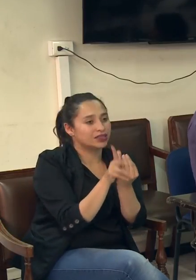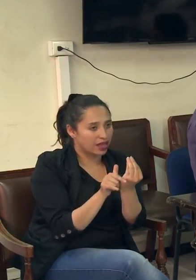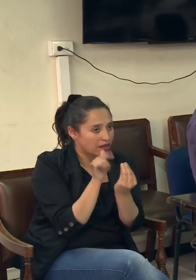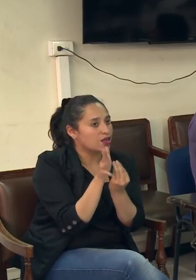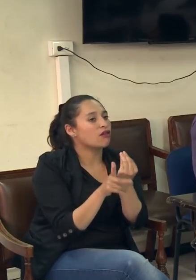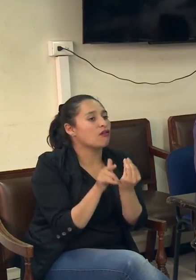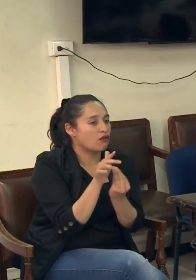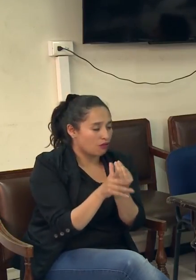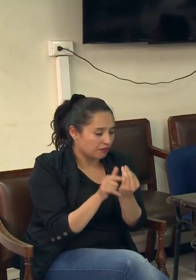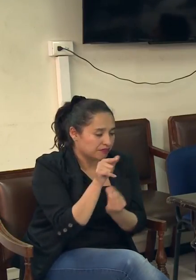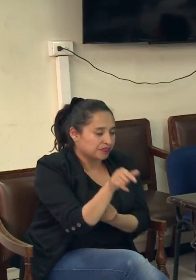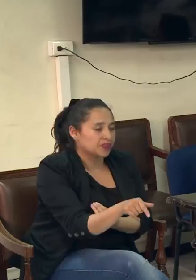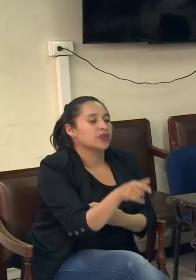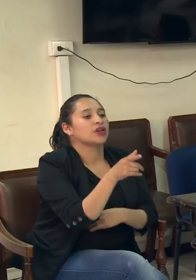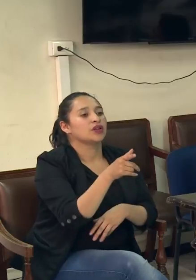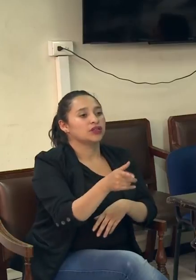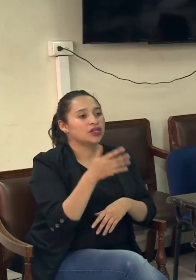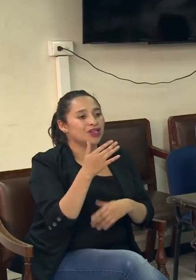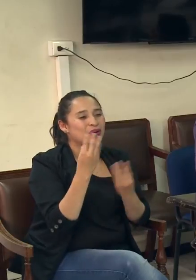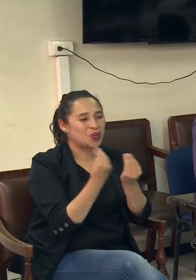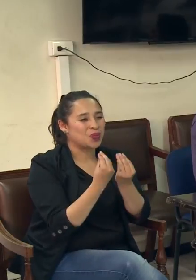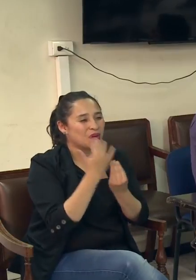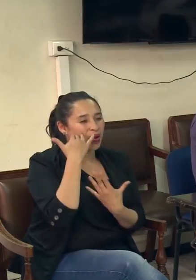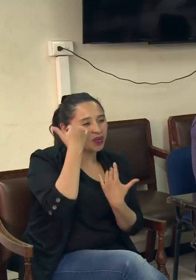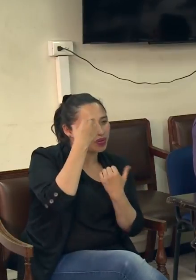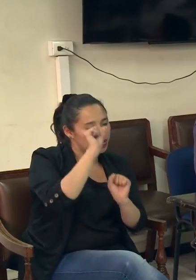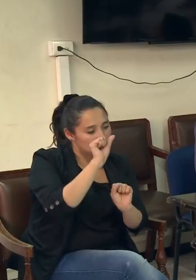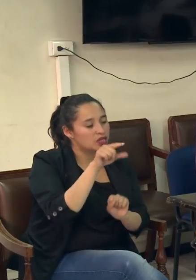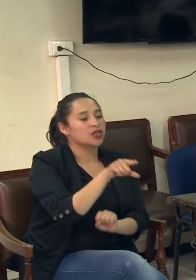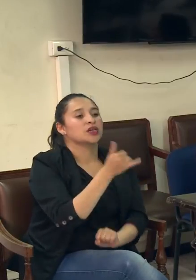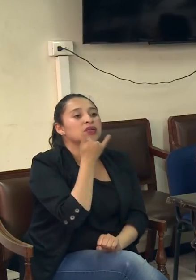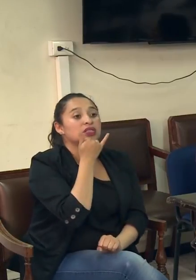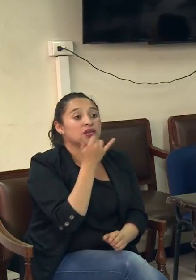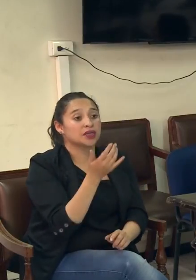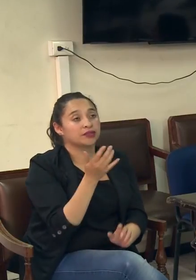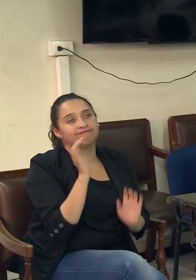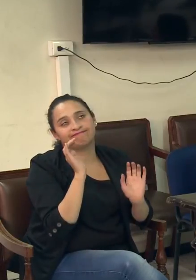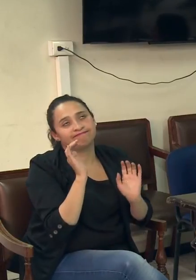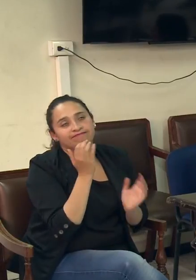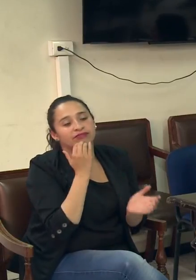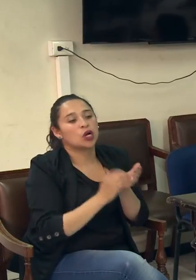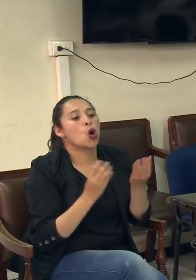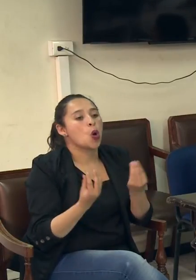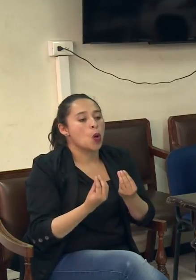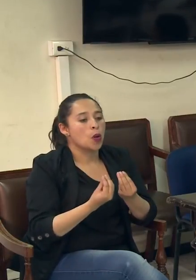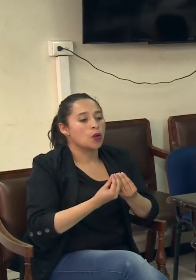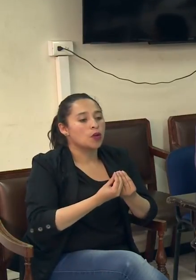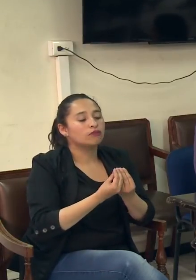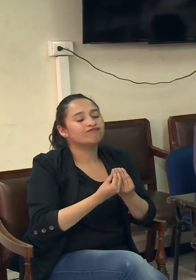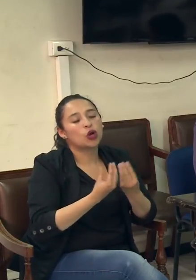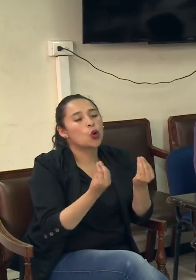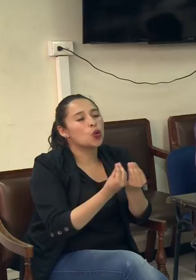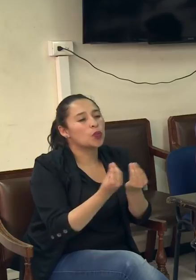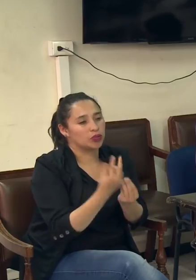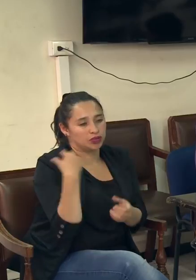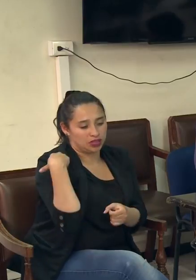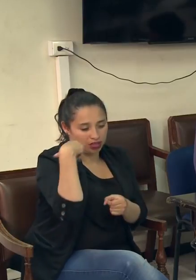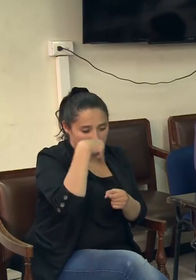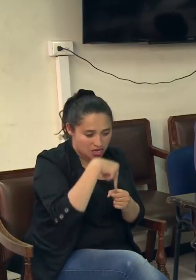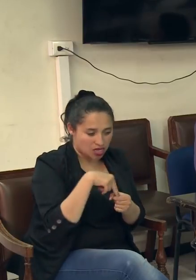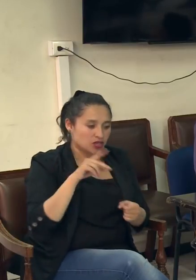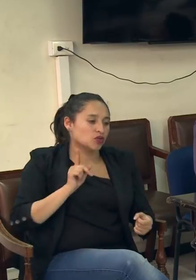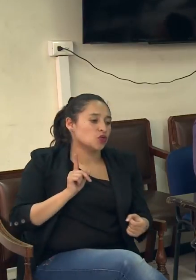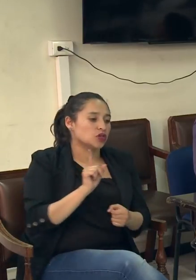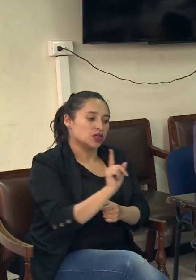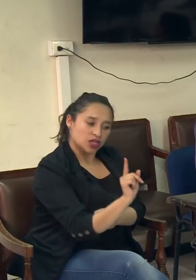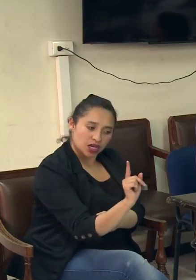si tú entras con este discurso, entonces, y por ejemplo pasa mucho en los movimientos indígenas o en la izquierda, repito, como si tú entras con este discurso se van a